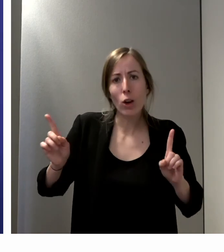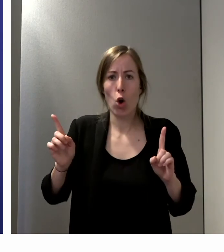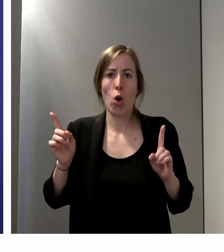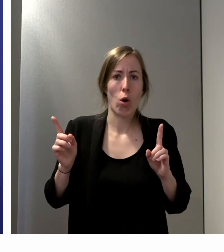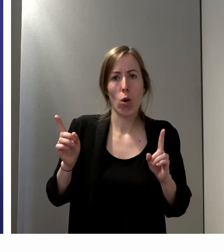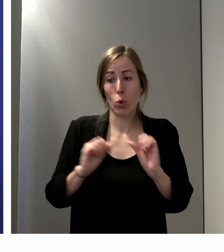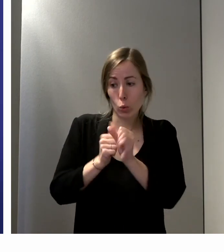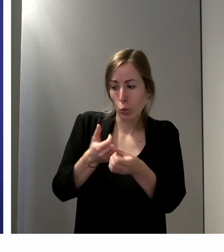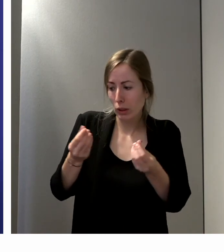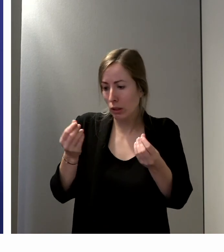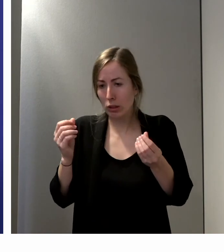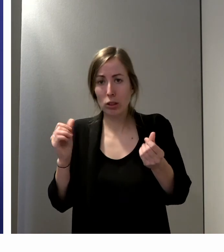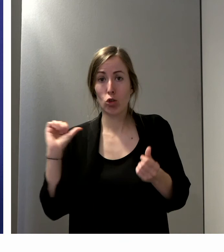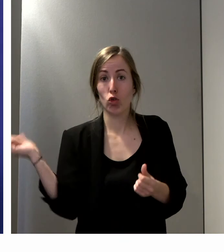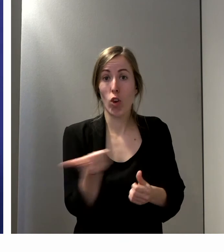des